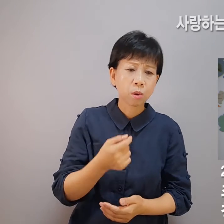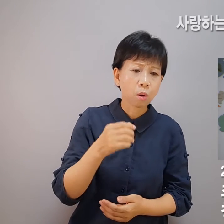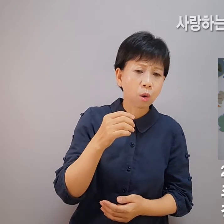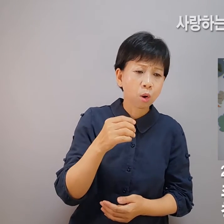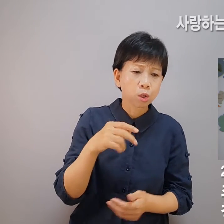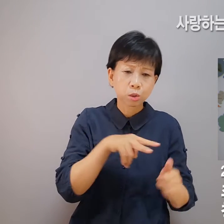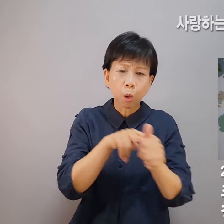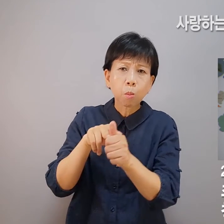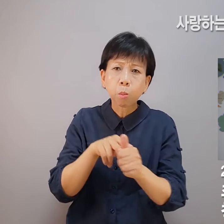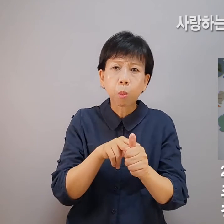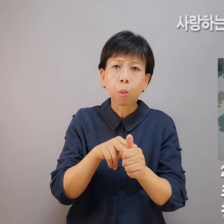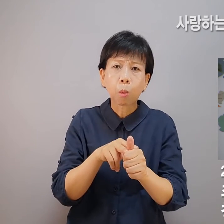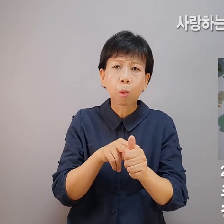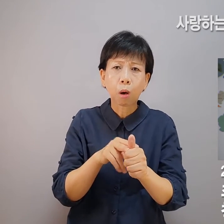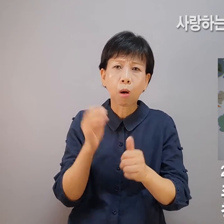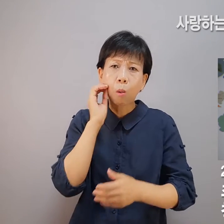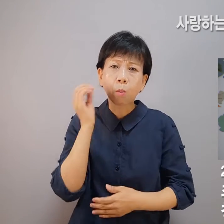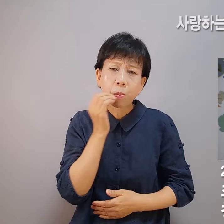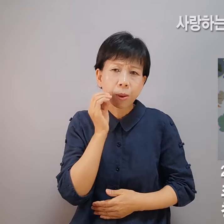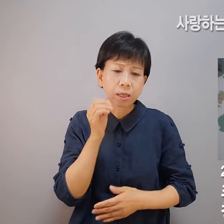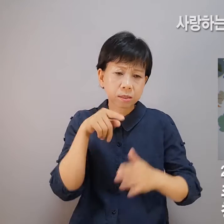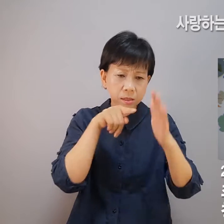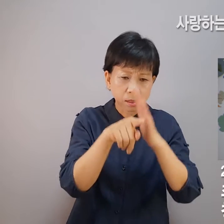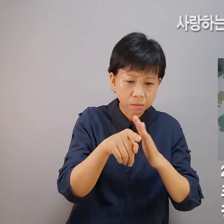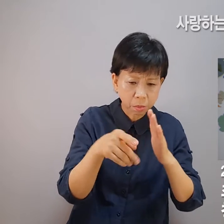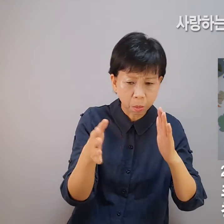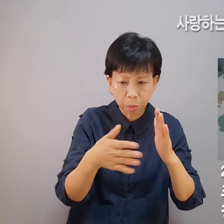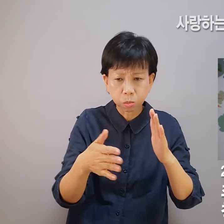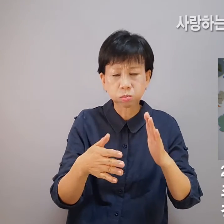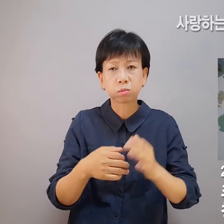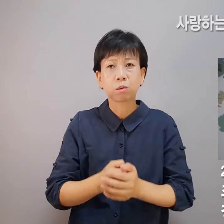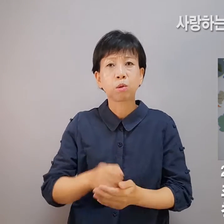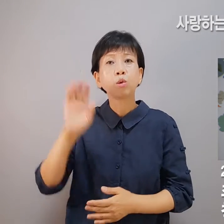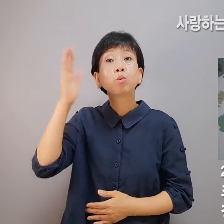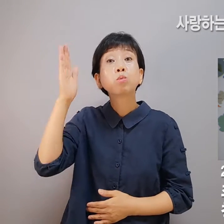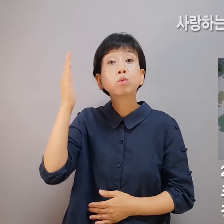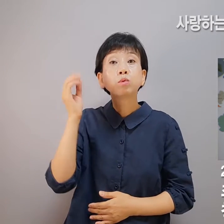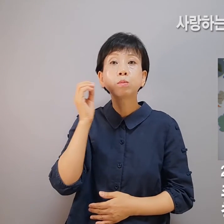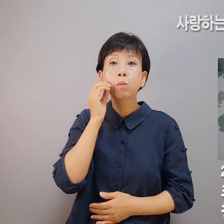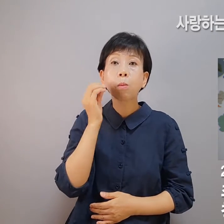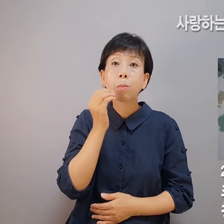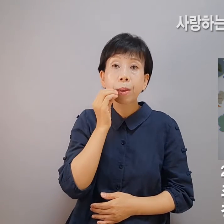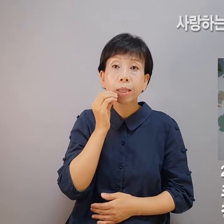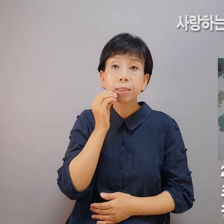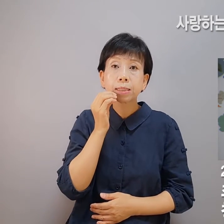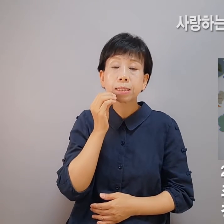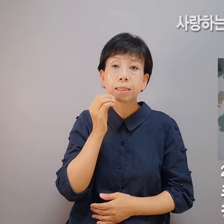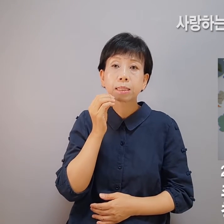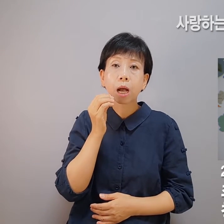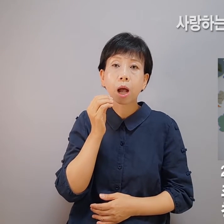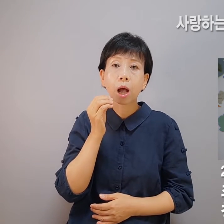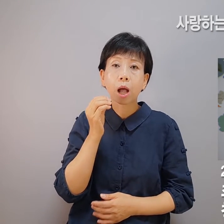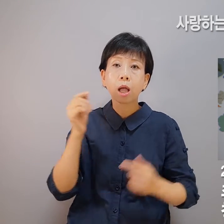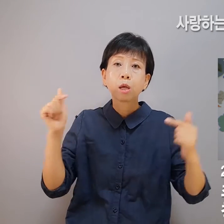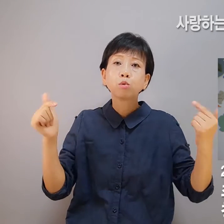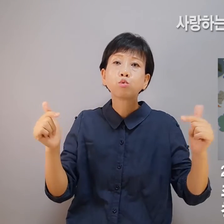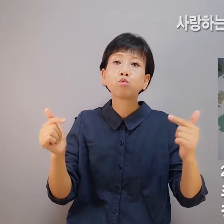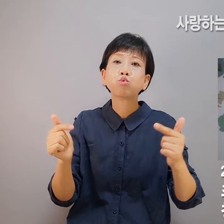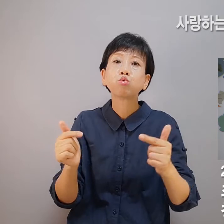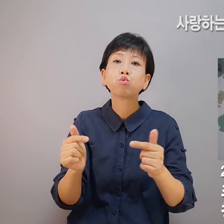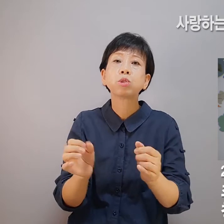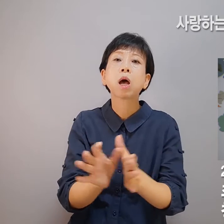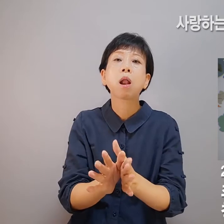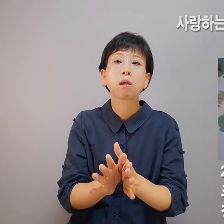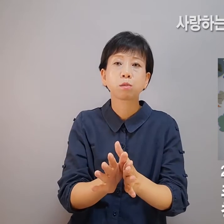없습니다. 물론 요즘에 교회 홈페이지들을 없애는 교회들이 많이 늘어나고 있습니다. 교회 홈페이지까지 필요 없다는